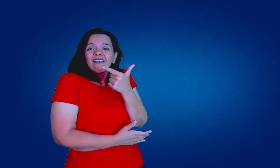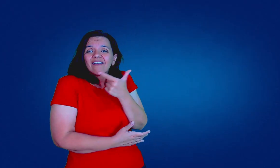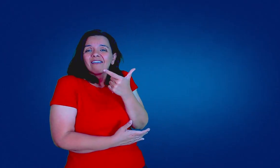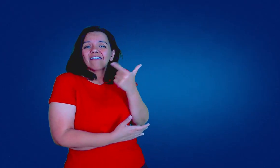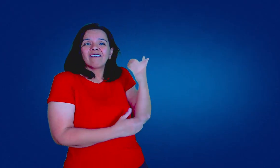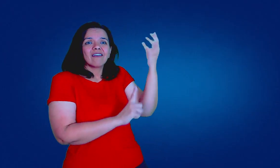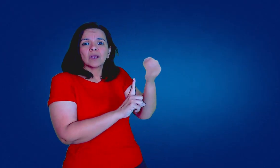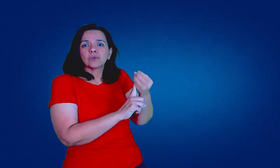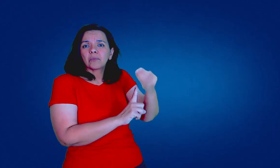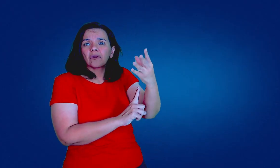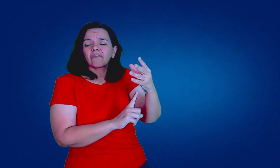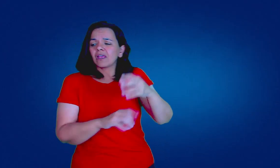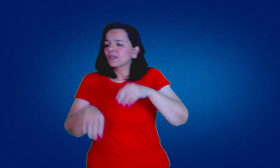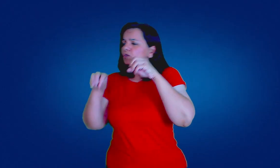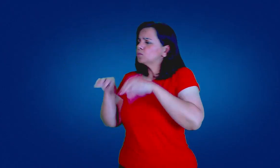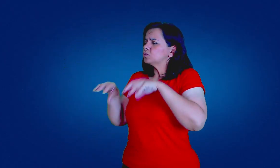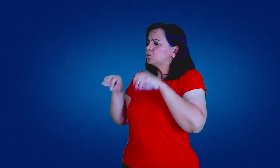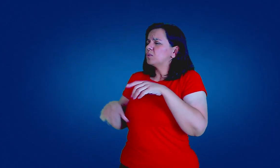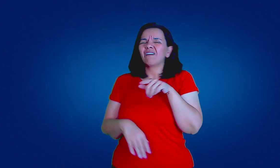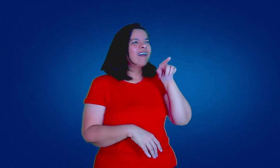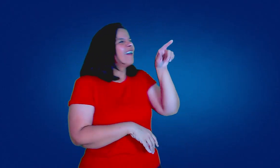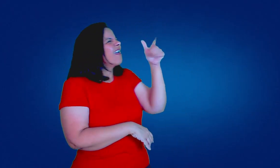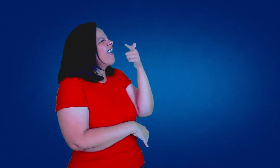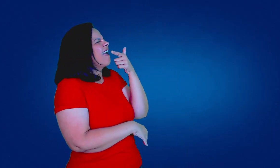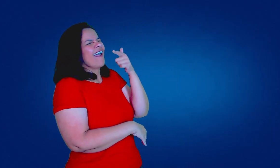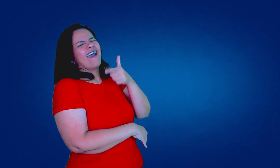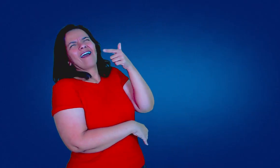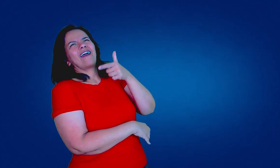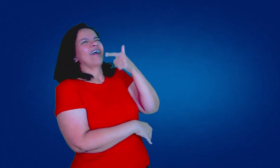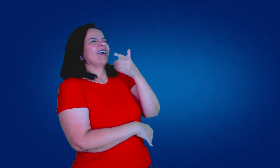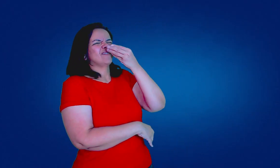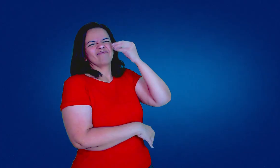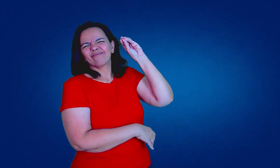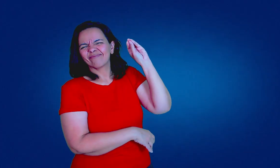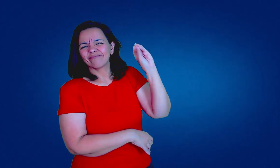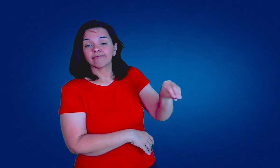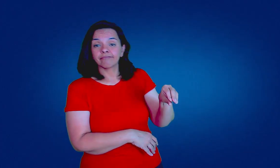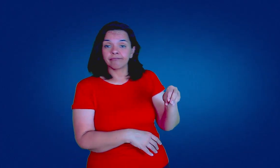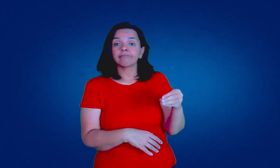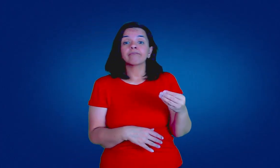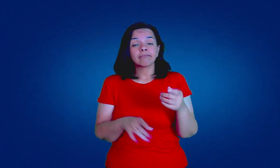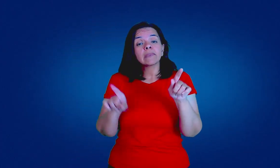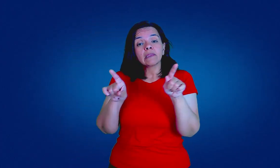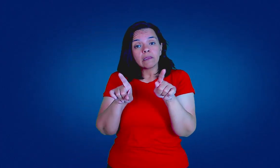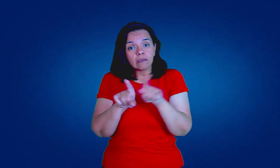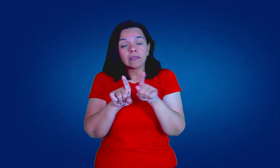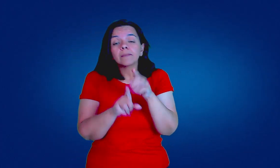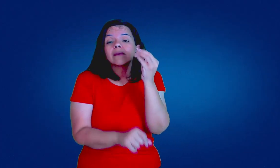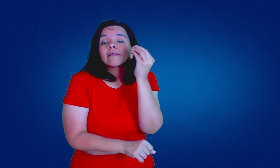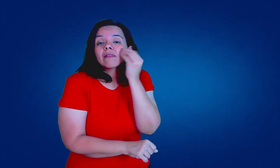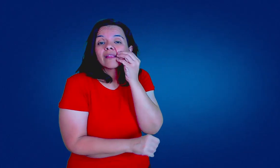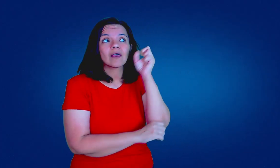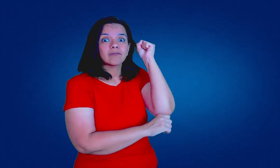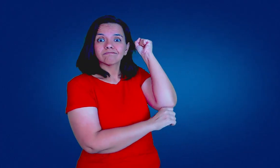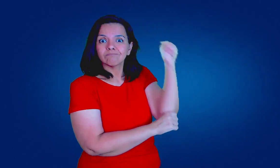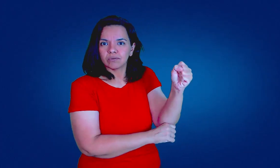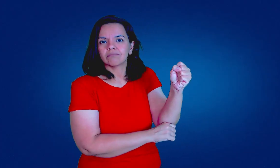Não acreditavam em seus ensinamentos. O profeta ensinava e as pessoas o desprezavam. Desprezavam